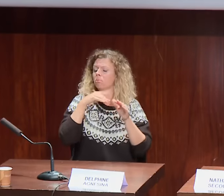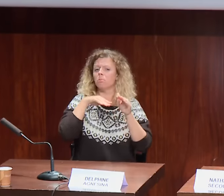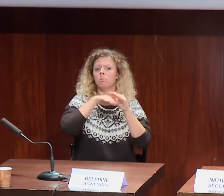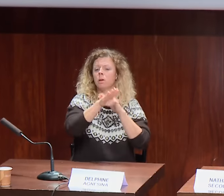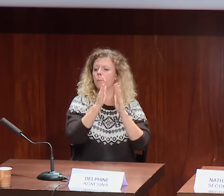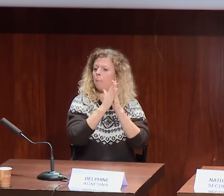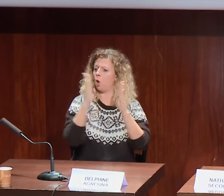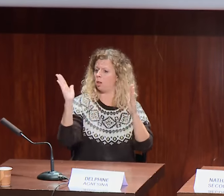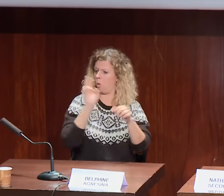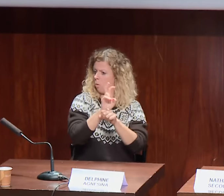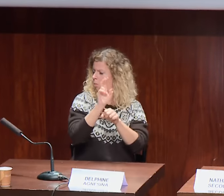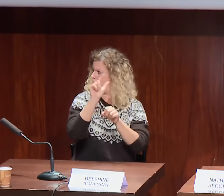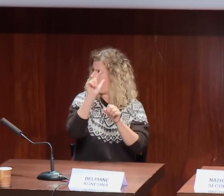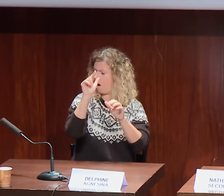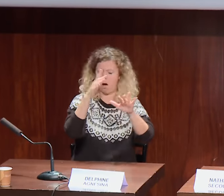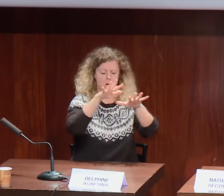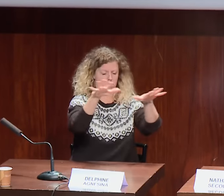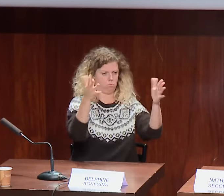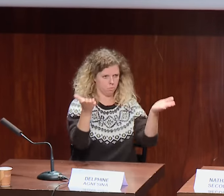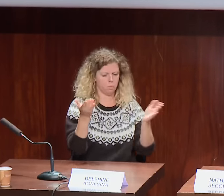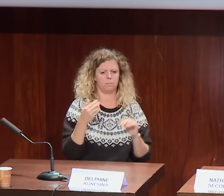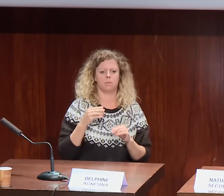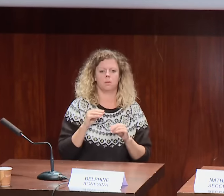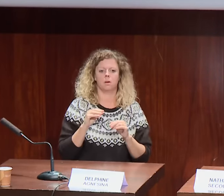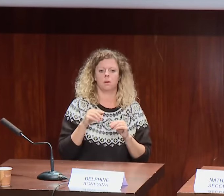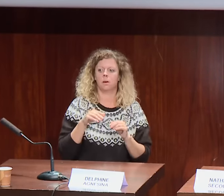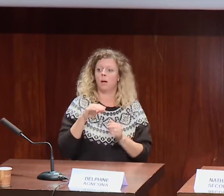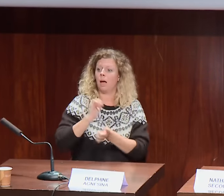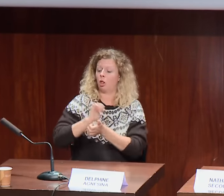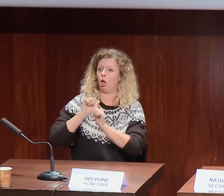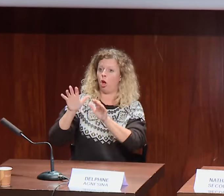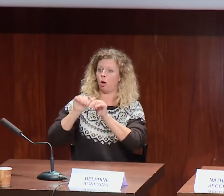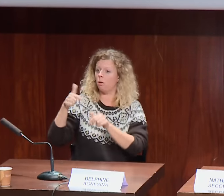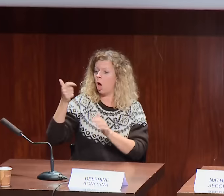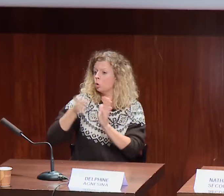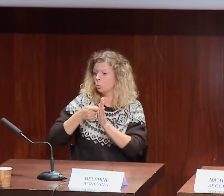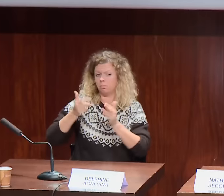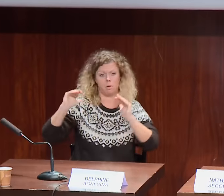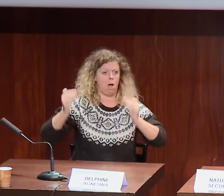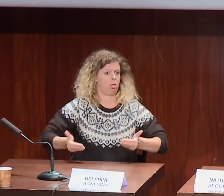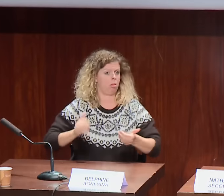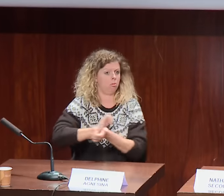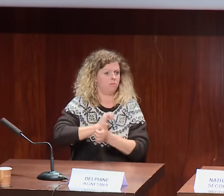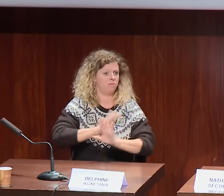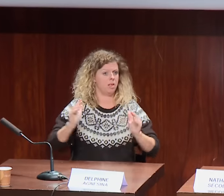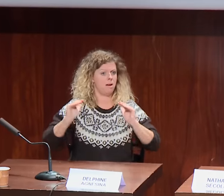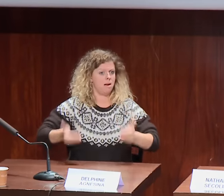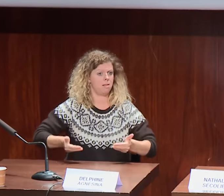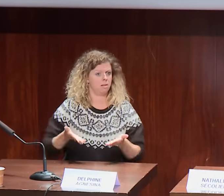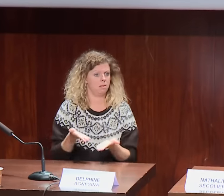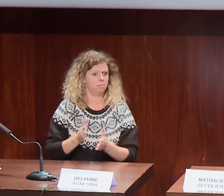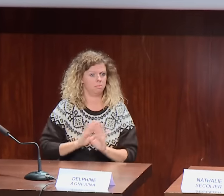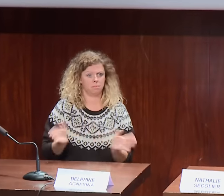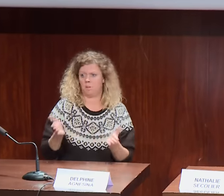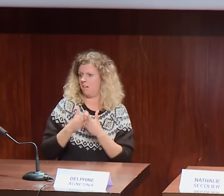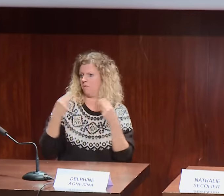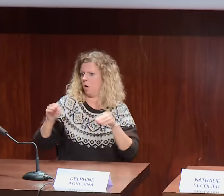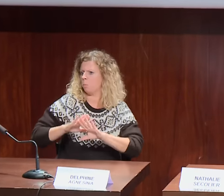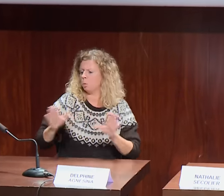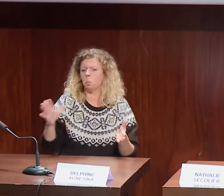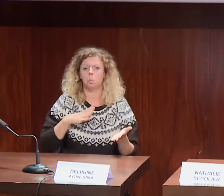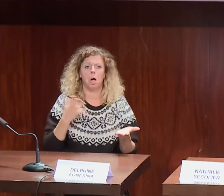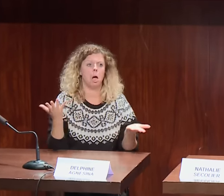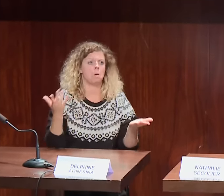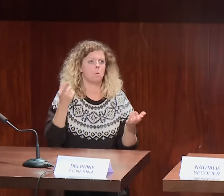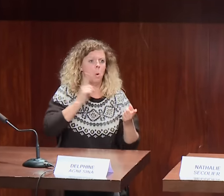Et ces livres sont produits et diffusés. Ils sont disponibles dans les bibliothèques. Et si un